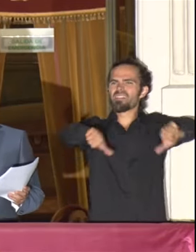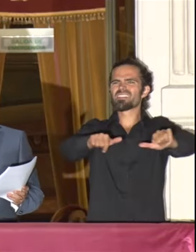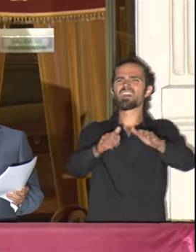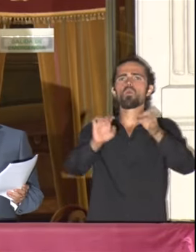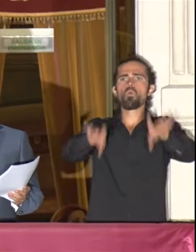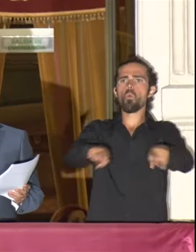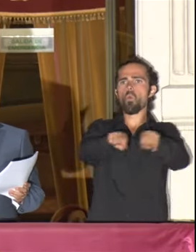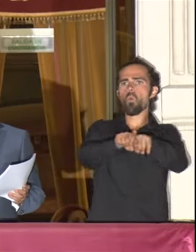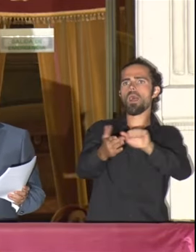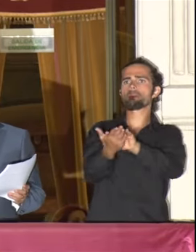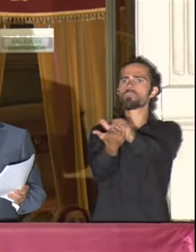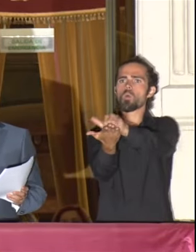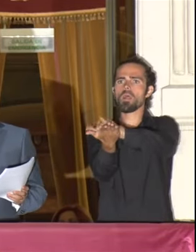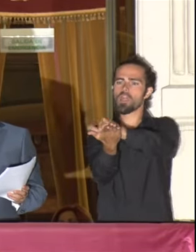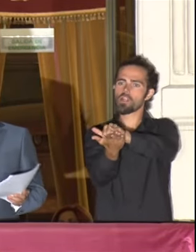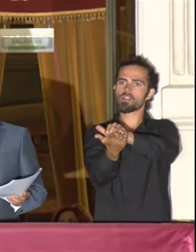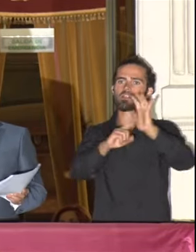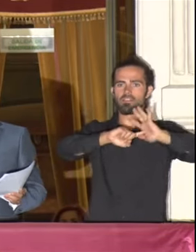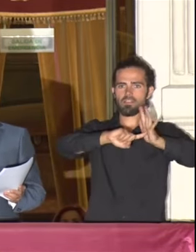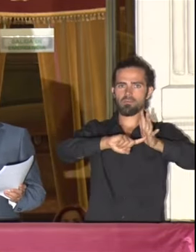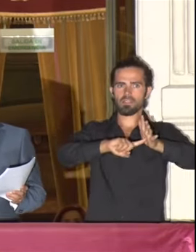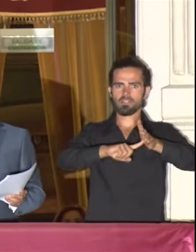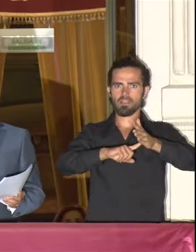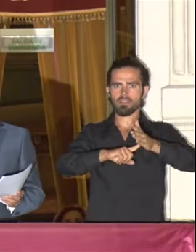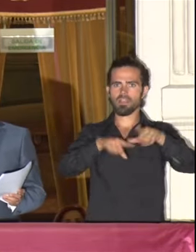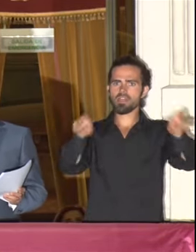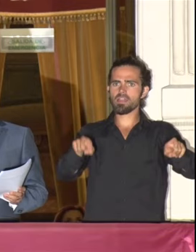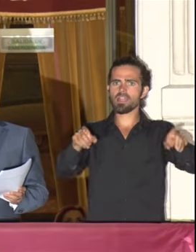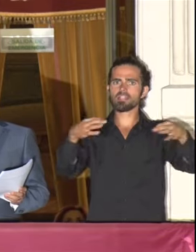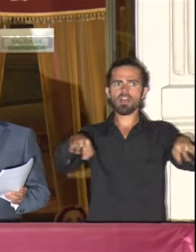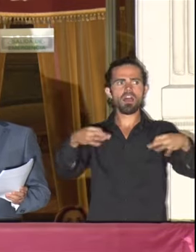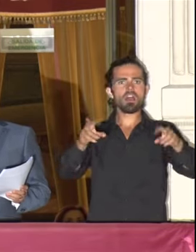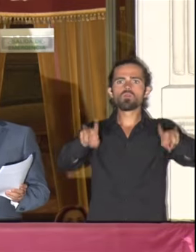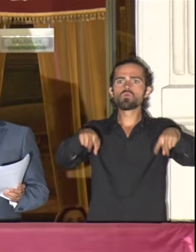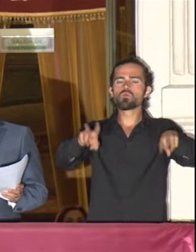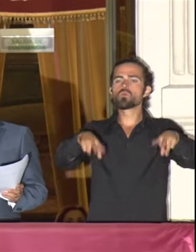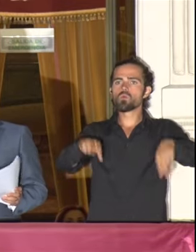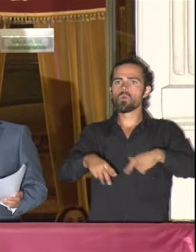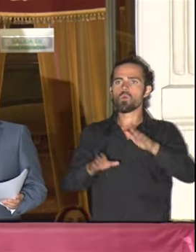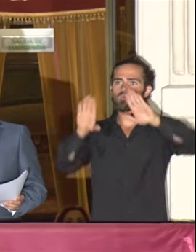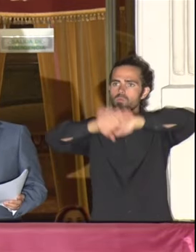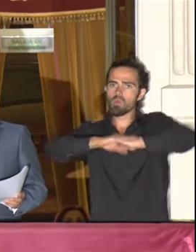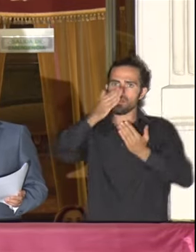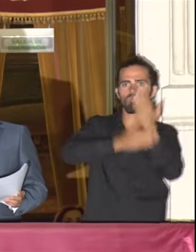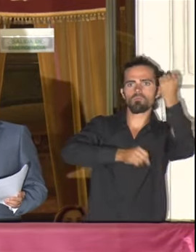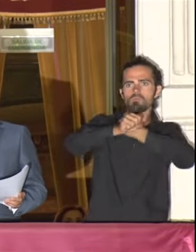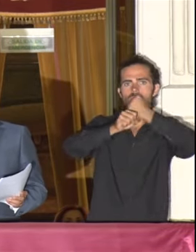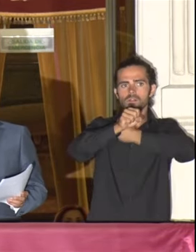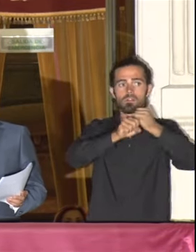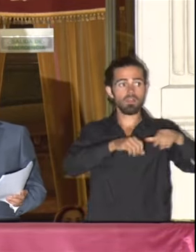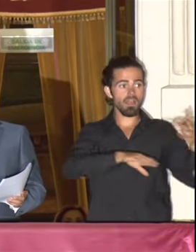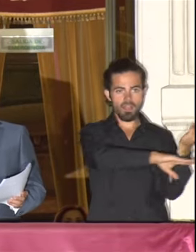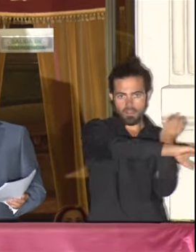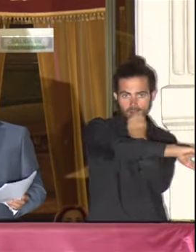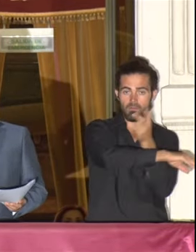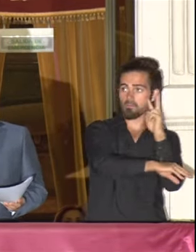a la ciudad que trabaja día y noche. Él pasaba en tren para la novela y cuando el tren pasaba por el parque lineal, él veía la